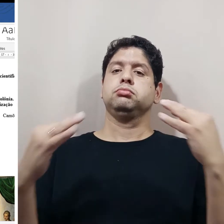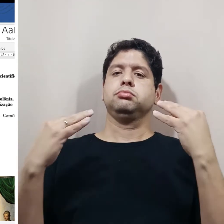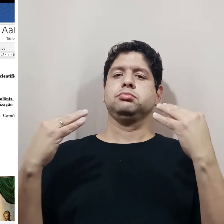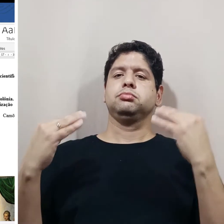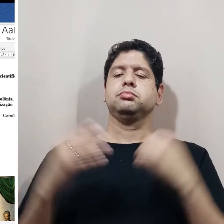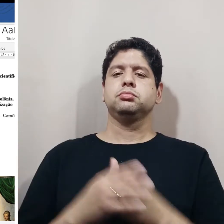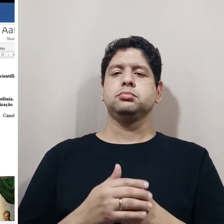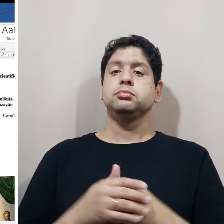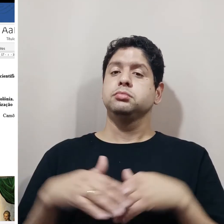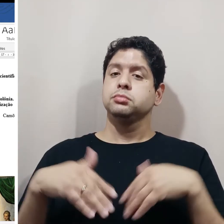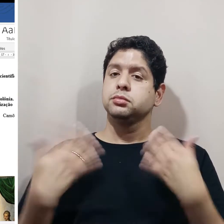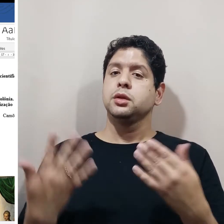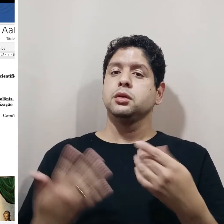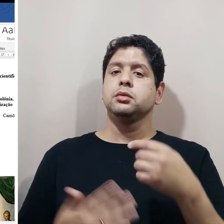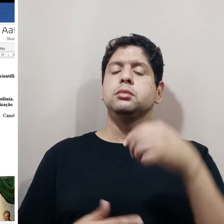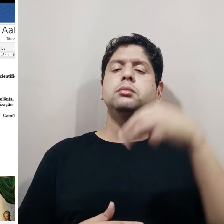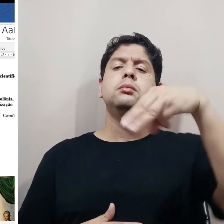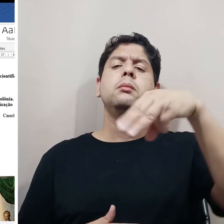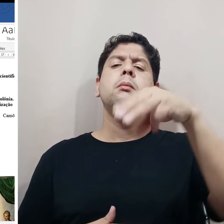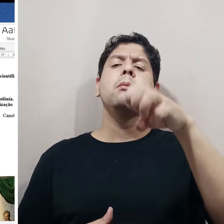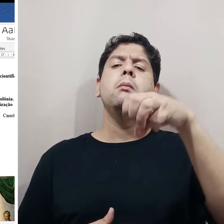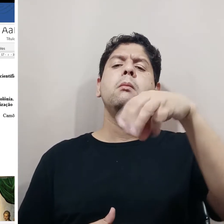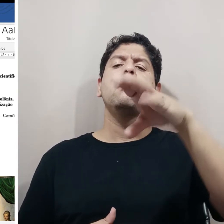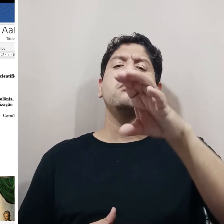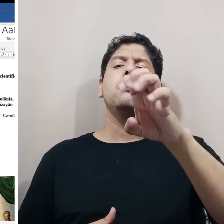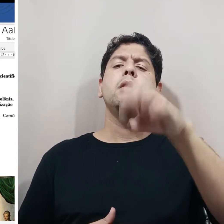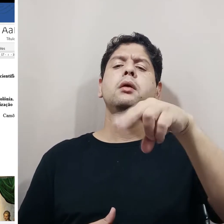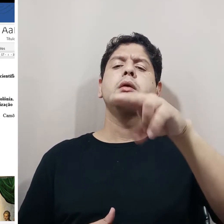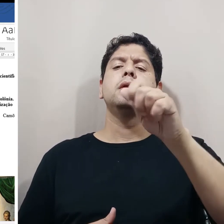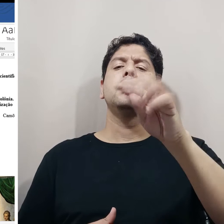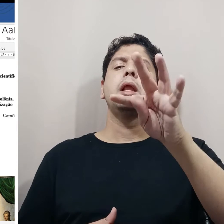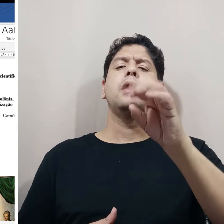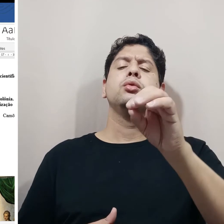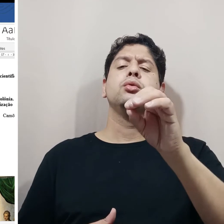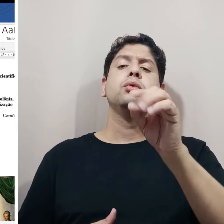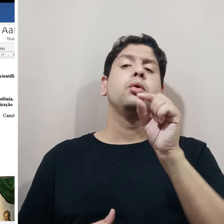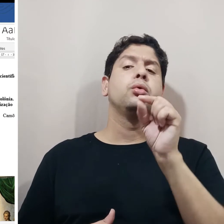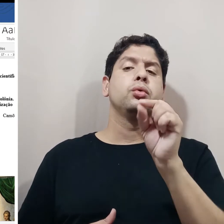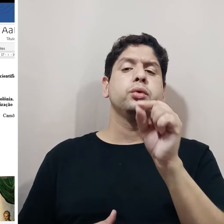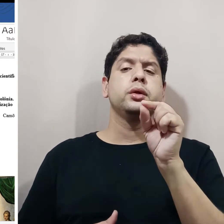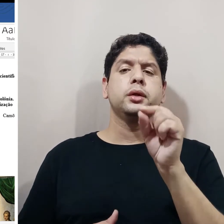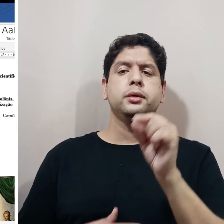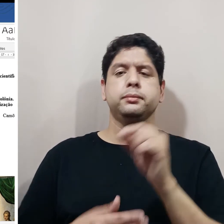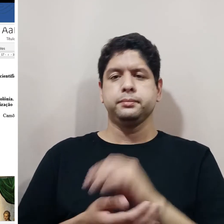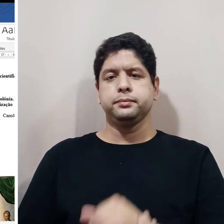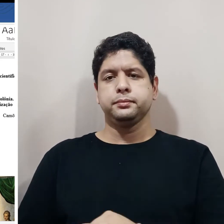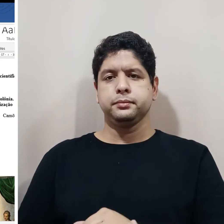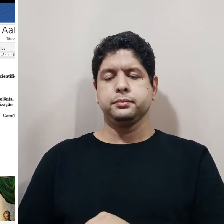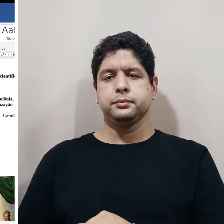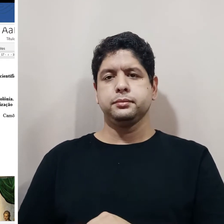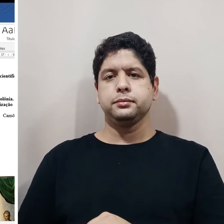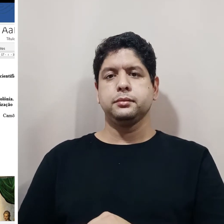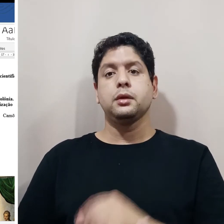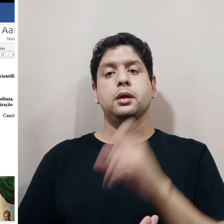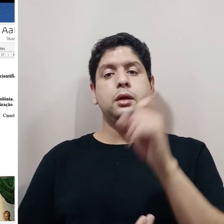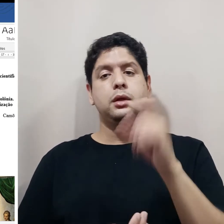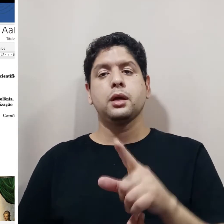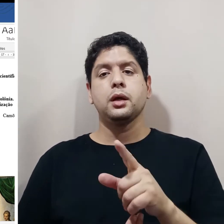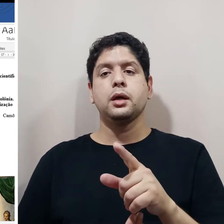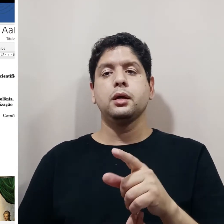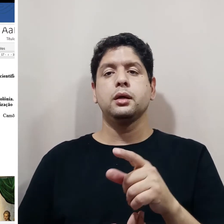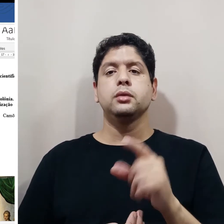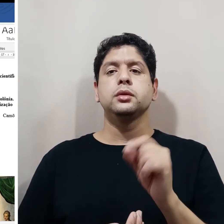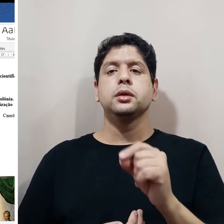acabavam patrocinando os artistas por conta disso. E ficaram conhecidos, então, como mecenas. Né? E o